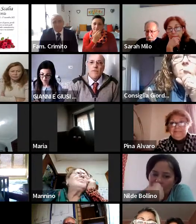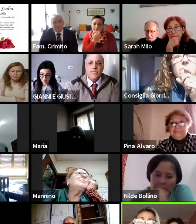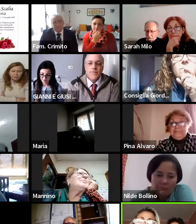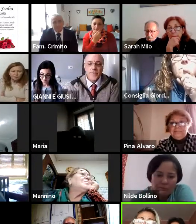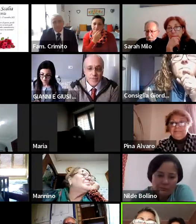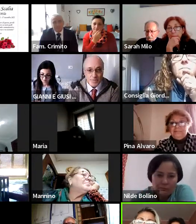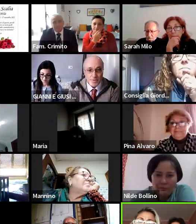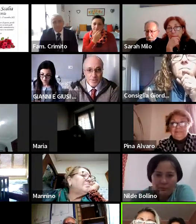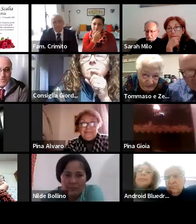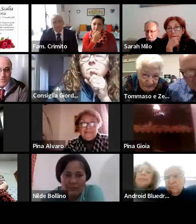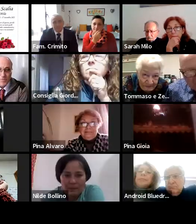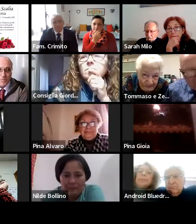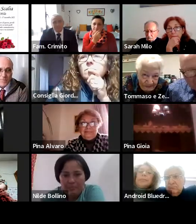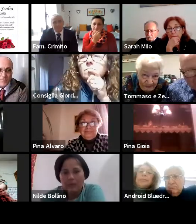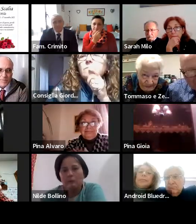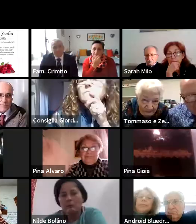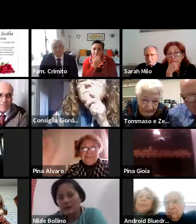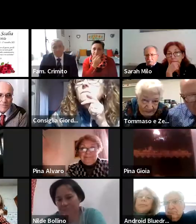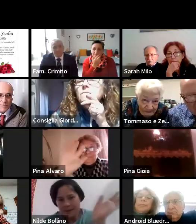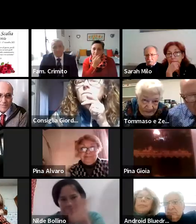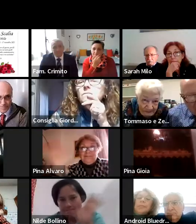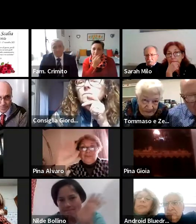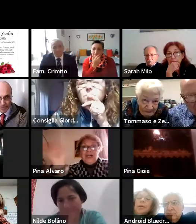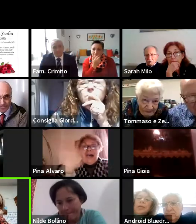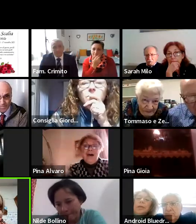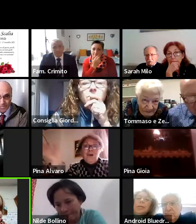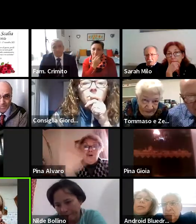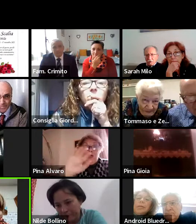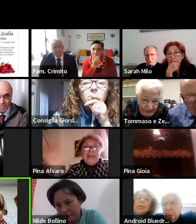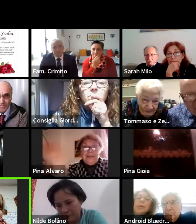Ciao a tutti usciamo ciao